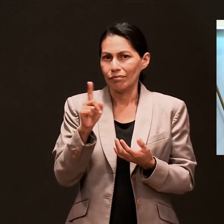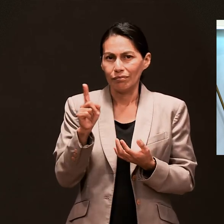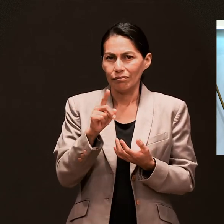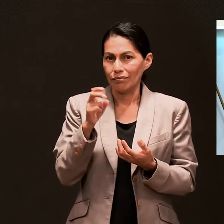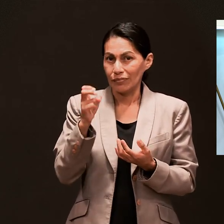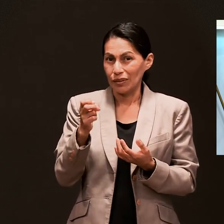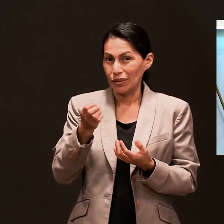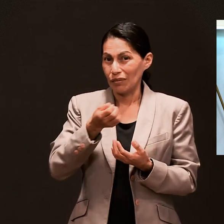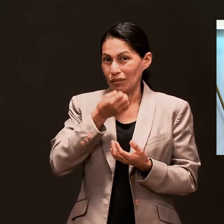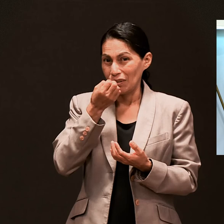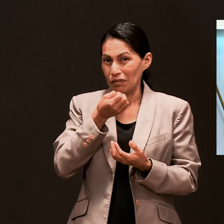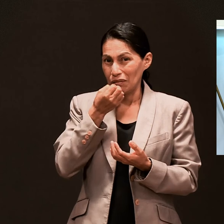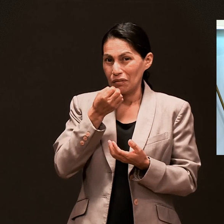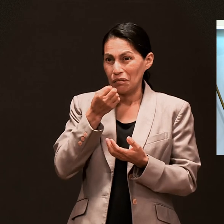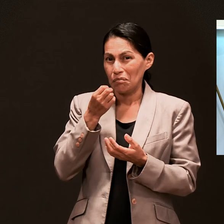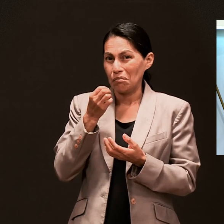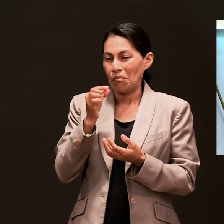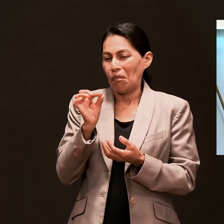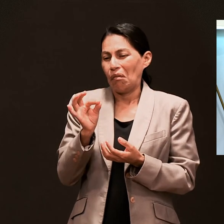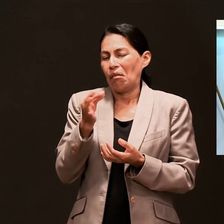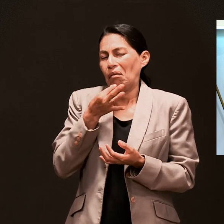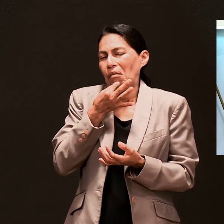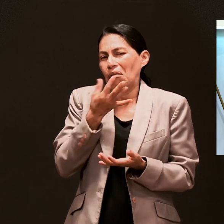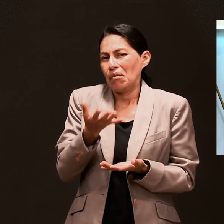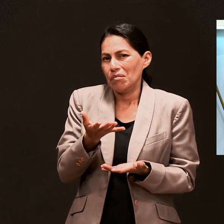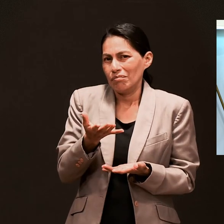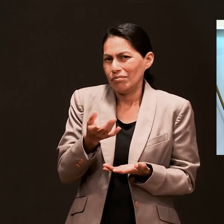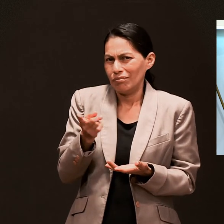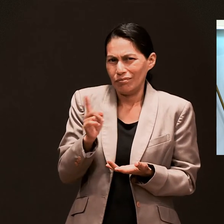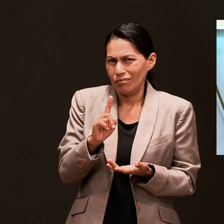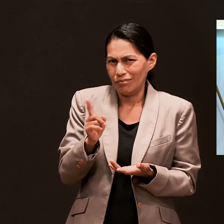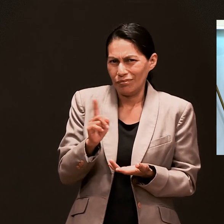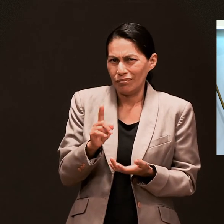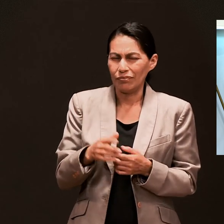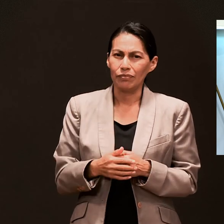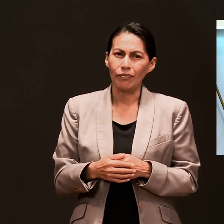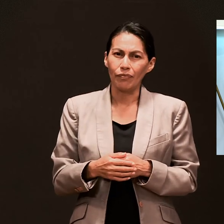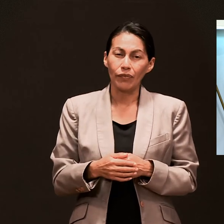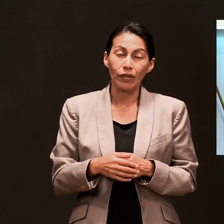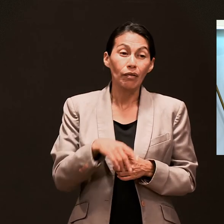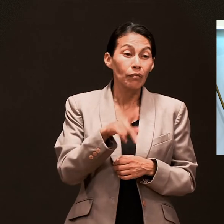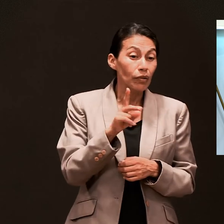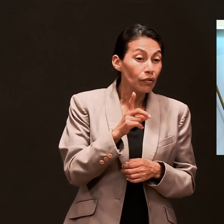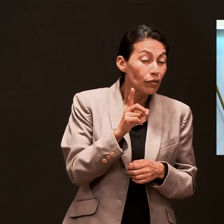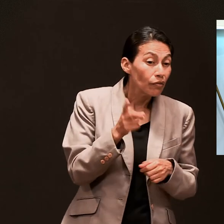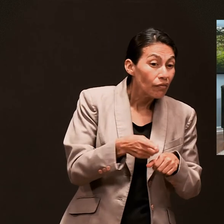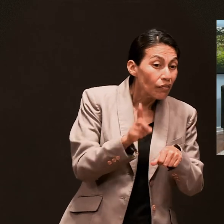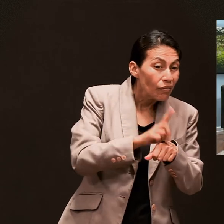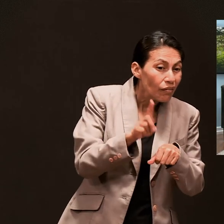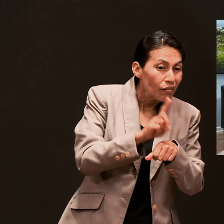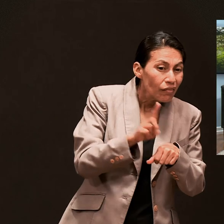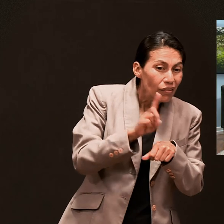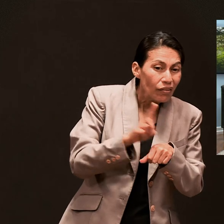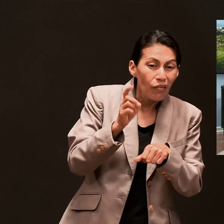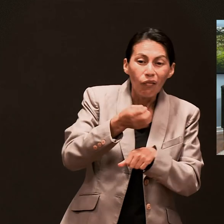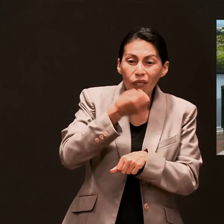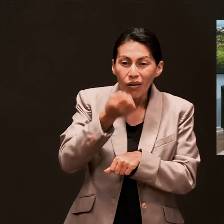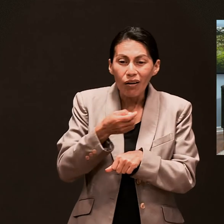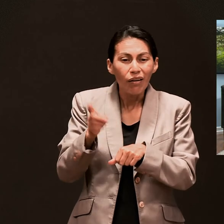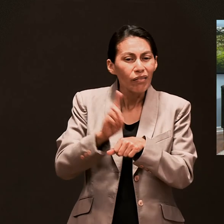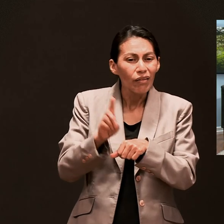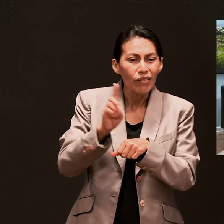me voy a hacer esa oración queda corta digámoslo así no y tenemos que orar diario